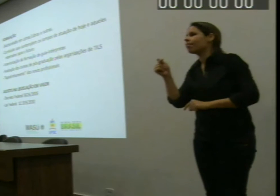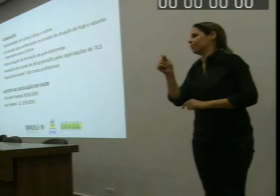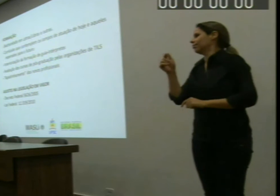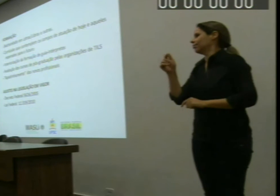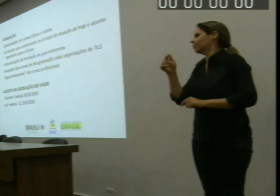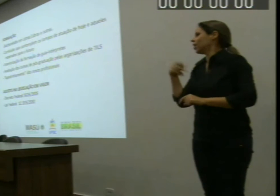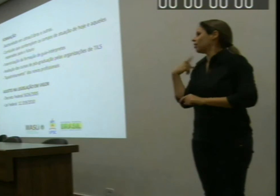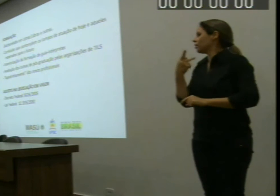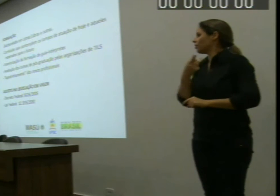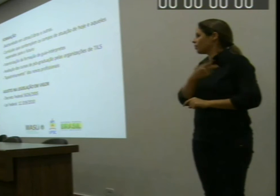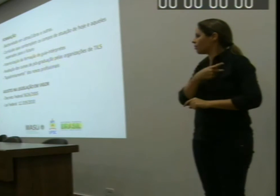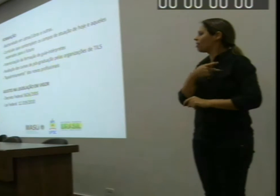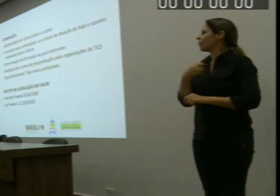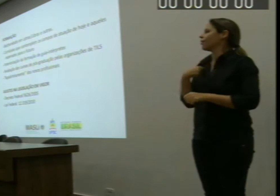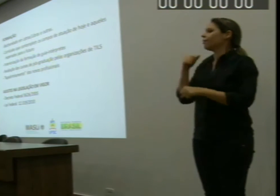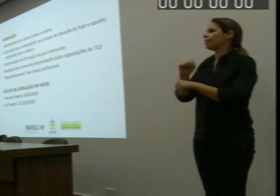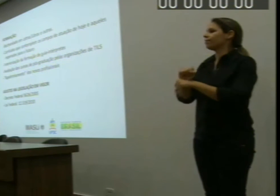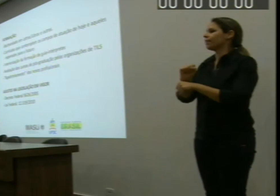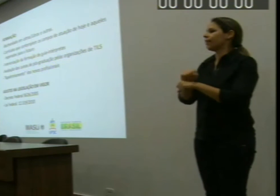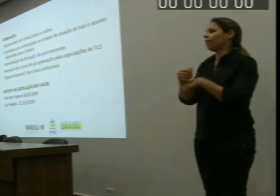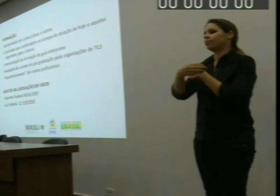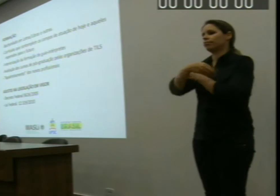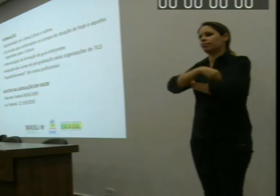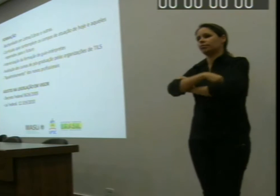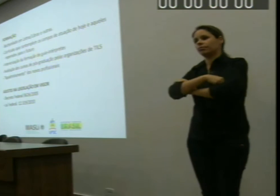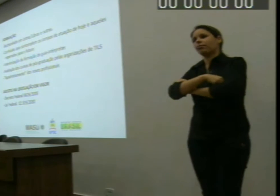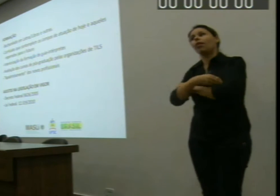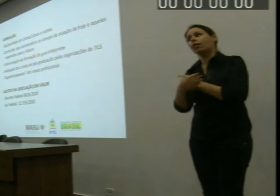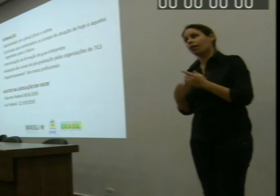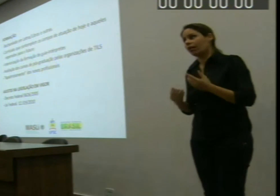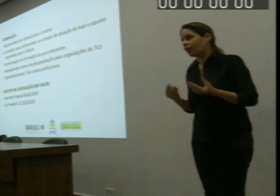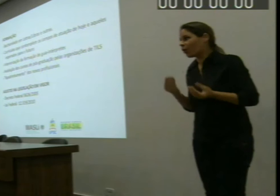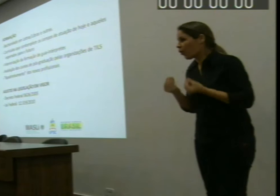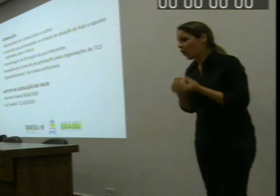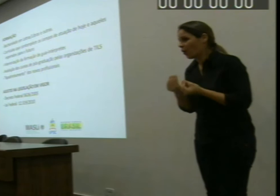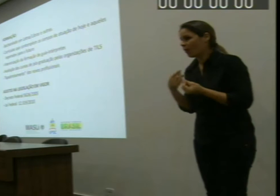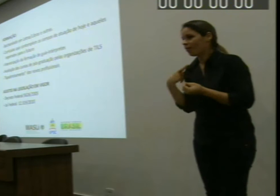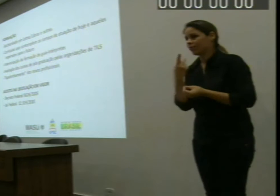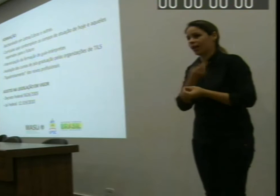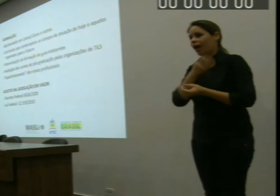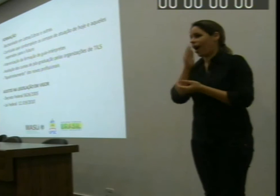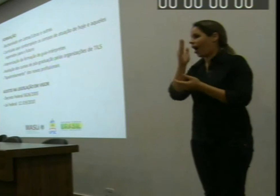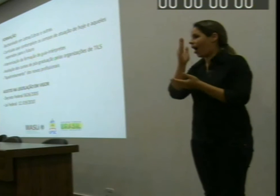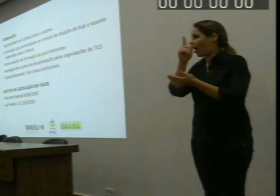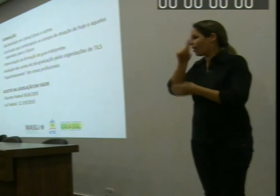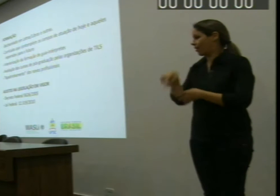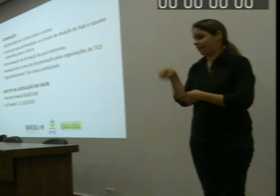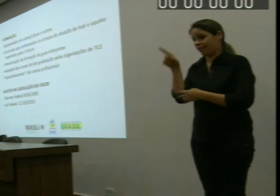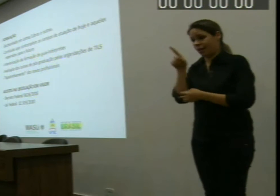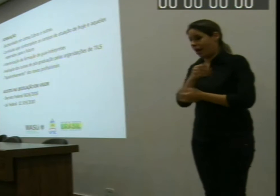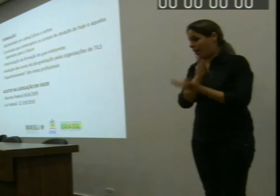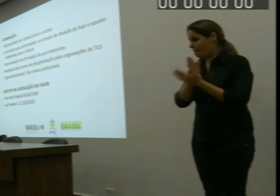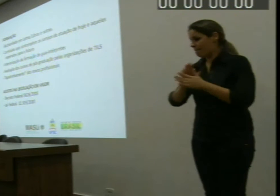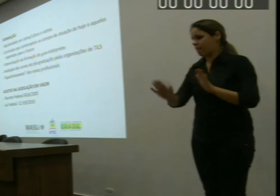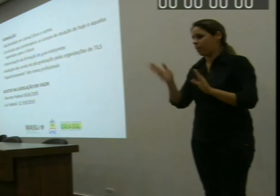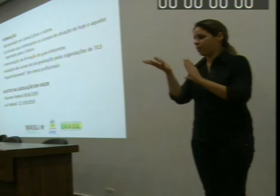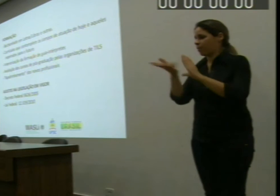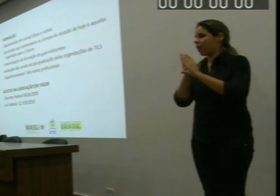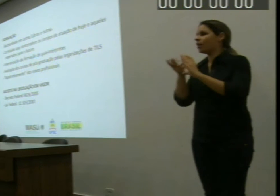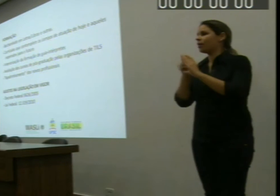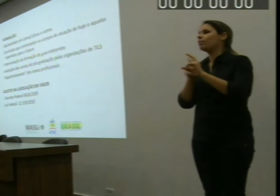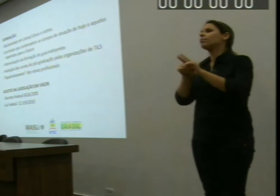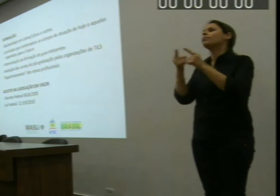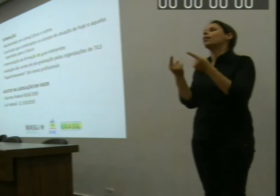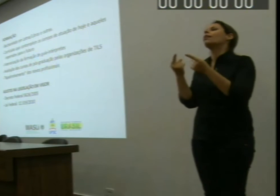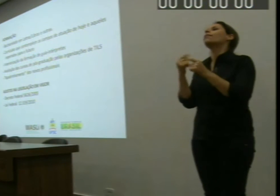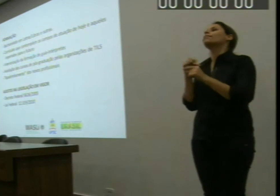cruzados continuar parado sem fazer nada aí aí a gente não vai ter mais PR libras aí olha o que que vai acontecer aí vai ter um concurso no Instituto